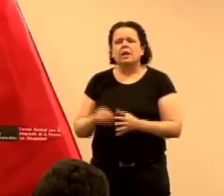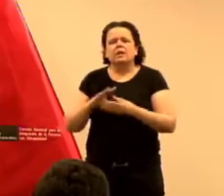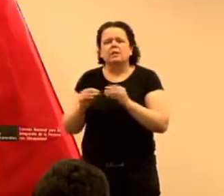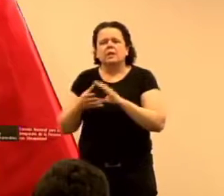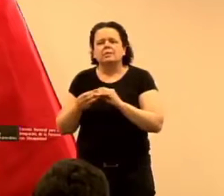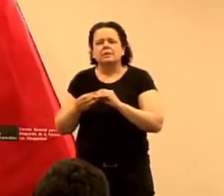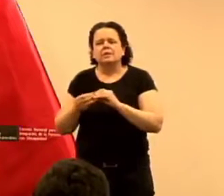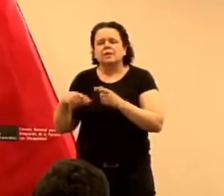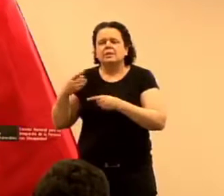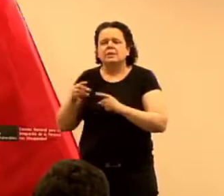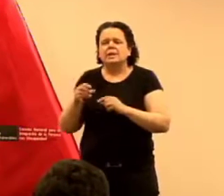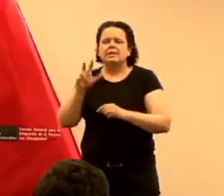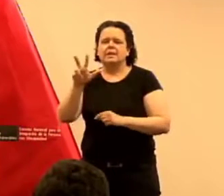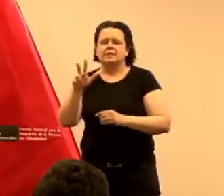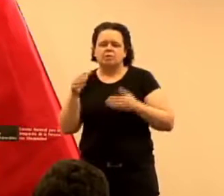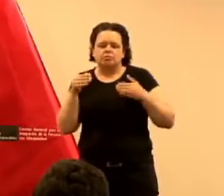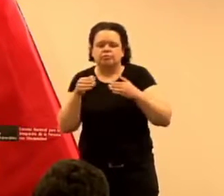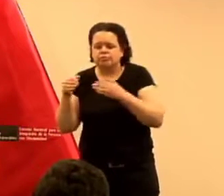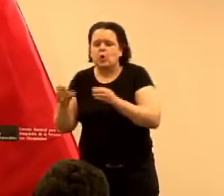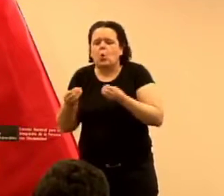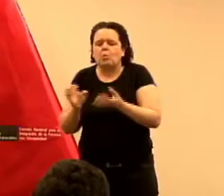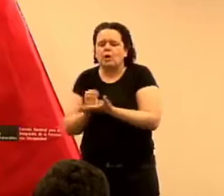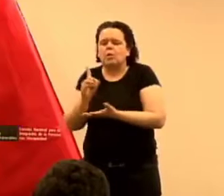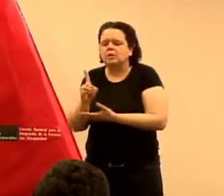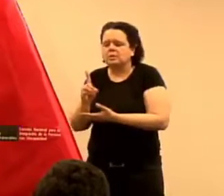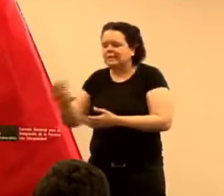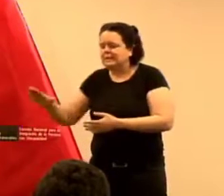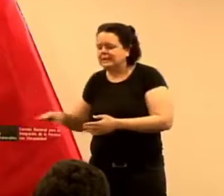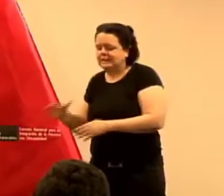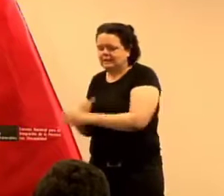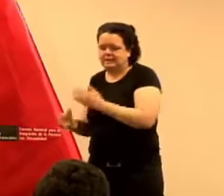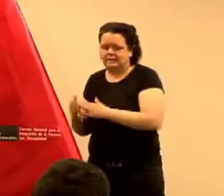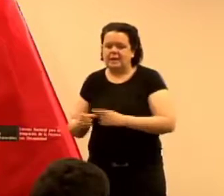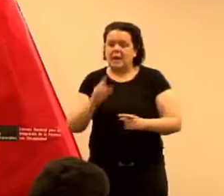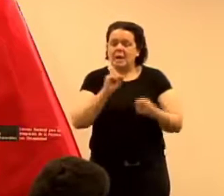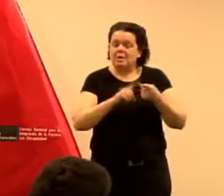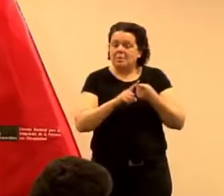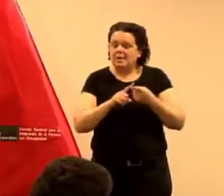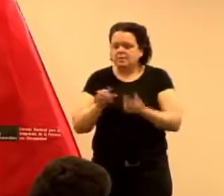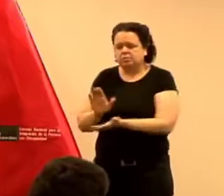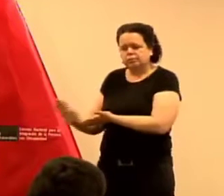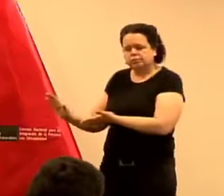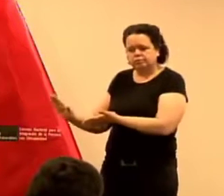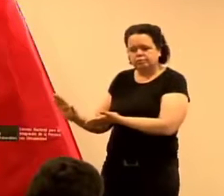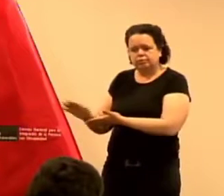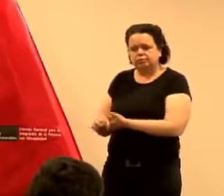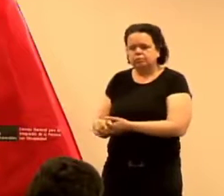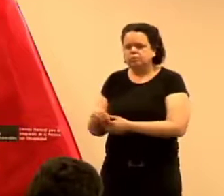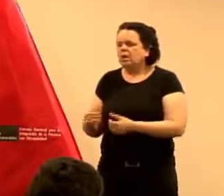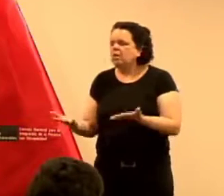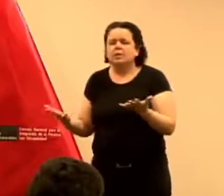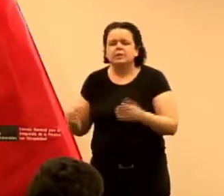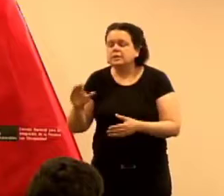Históricamente hubo 3 enfoques sobre la educación de niños y niñas con discapacidad. El de la segregación, que identifica a los niños y niñas